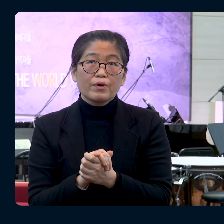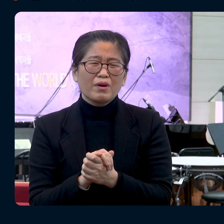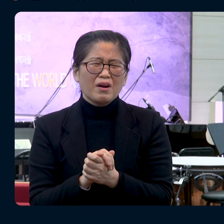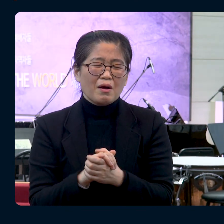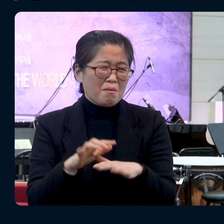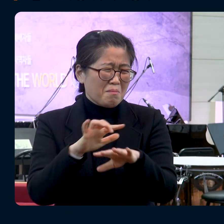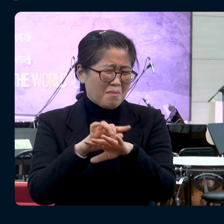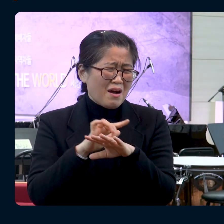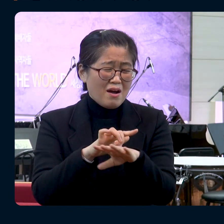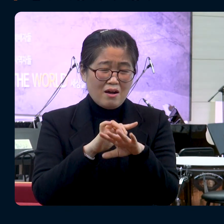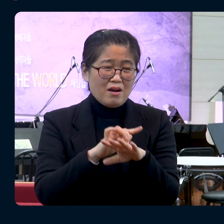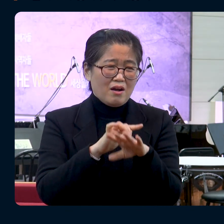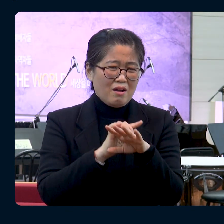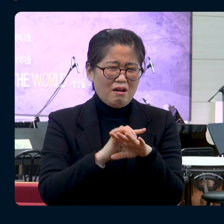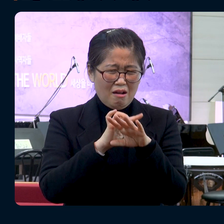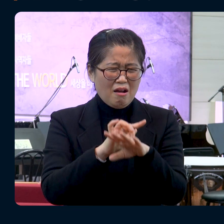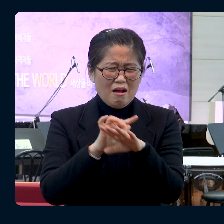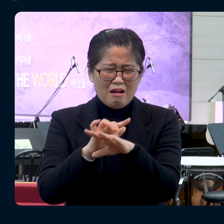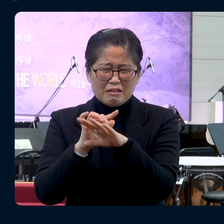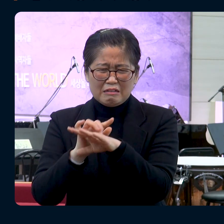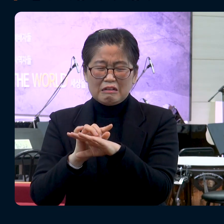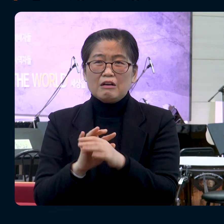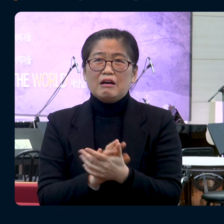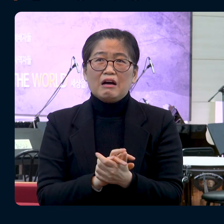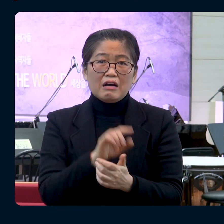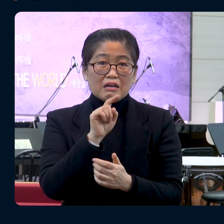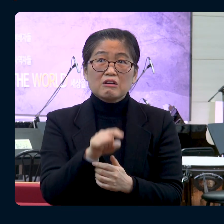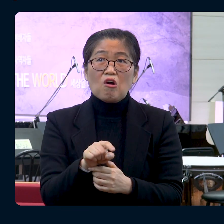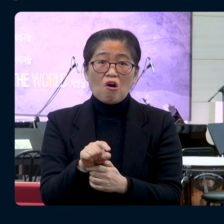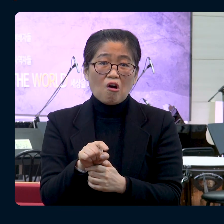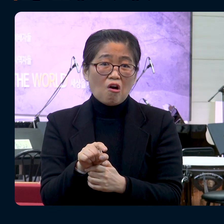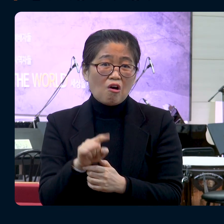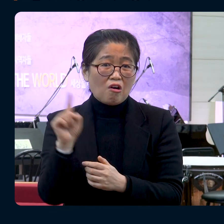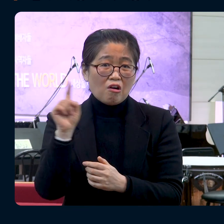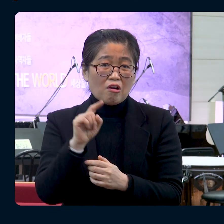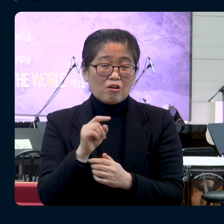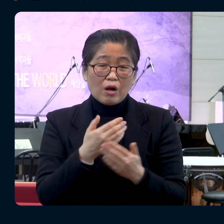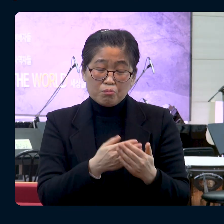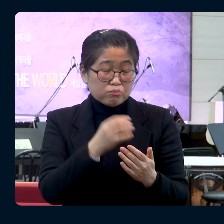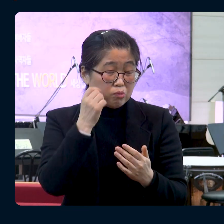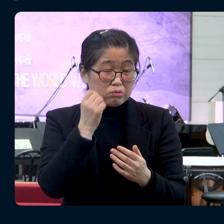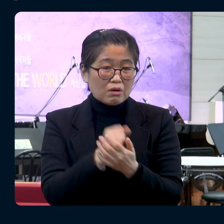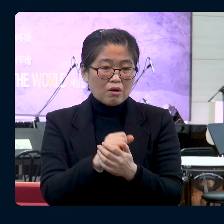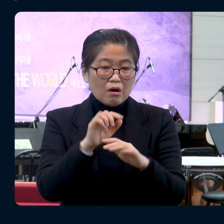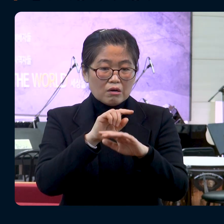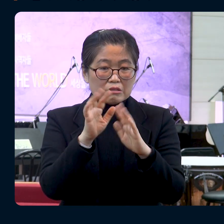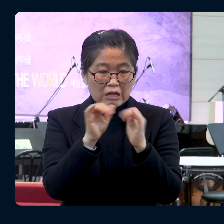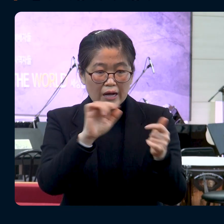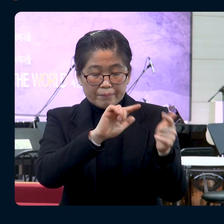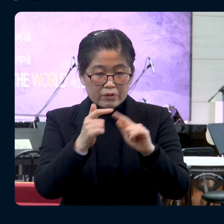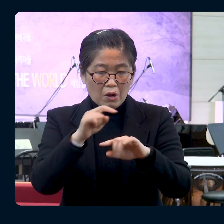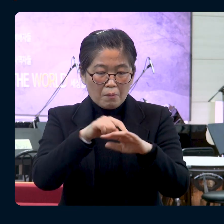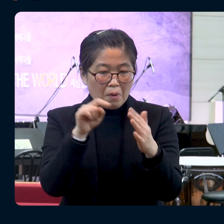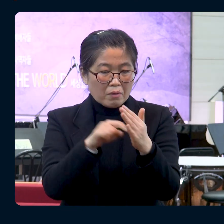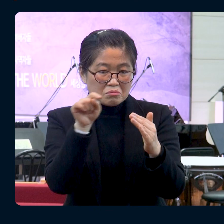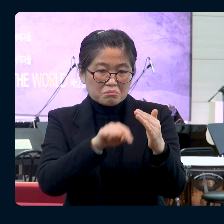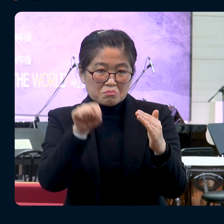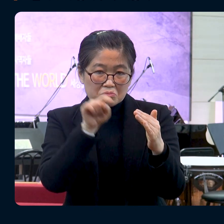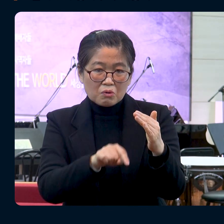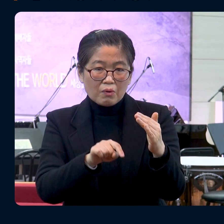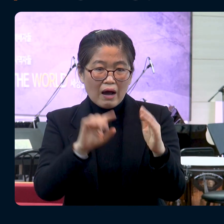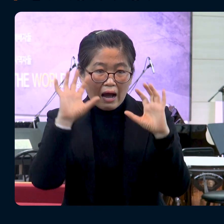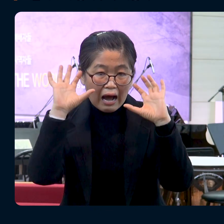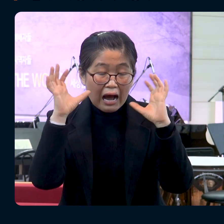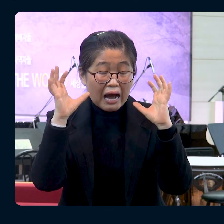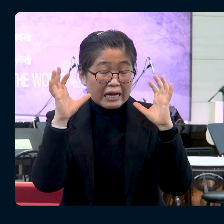뭐 원래 알고 있었지만 마귀가 진짜 나쁜 놈이에요. 그거를 또 가서 또 사람들의 마음을 막 해가지고 그